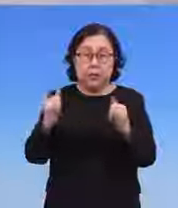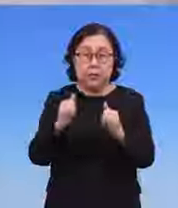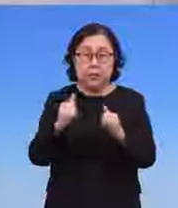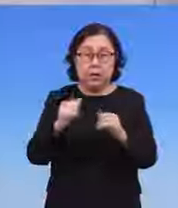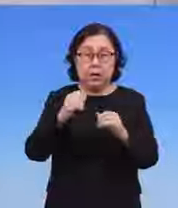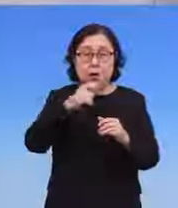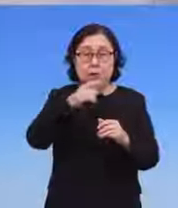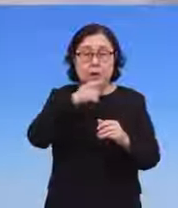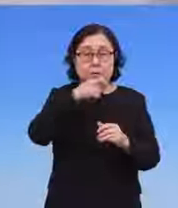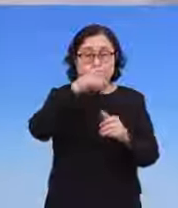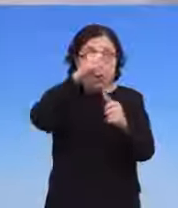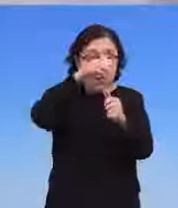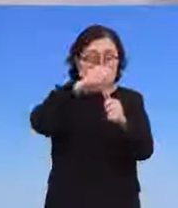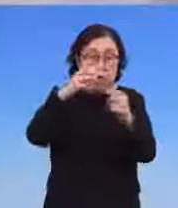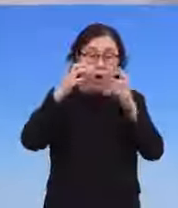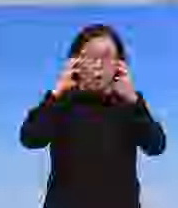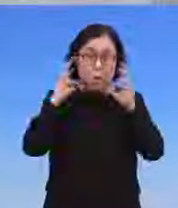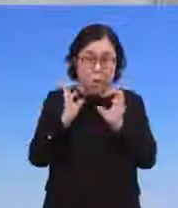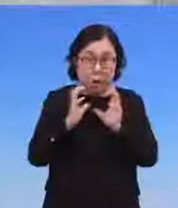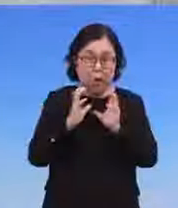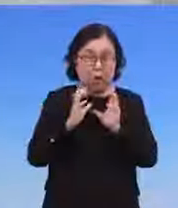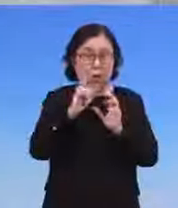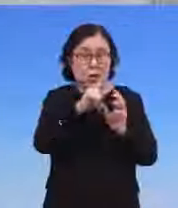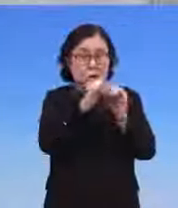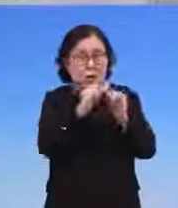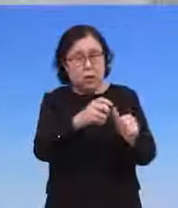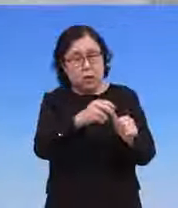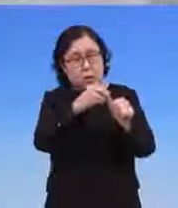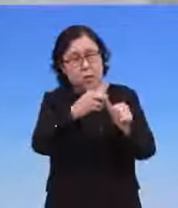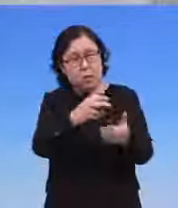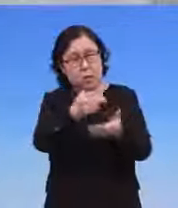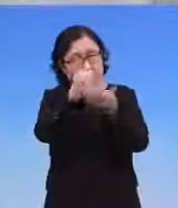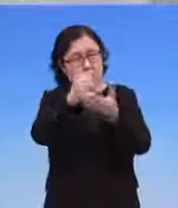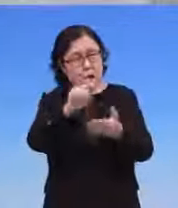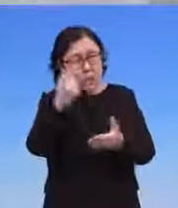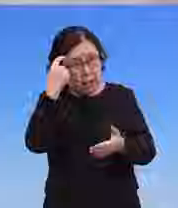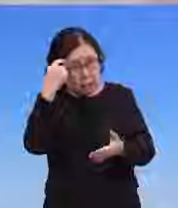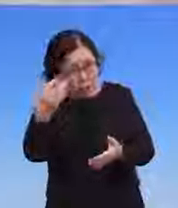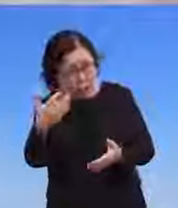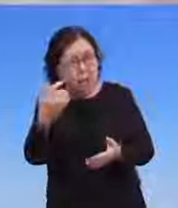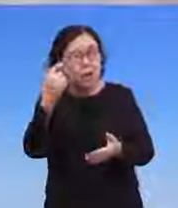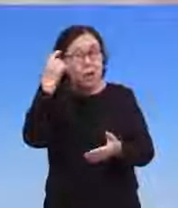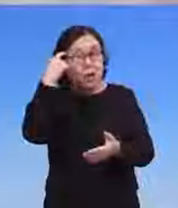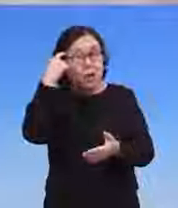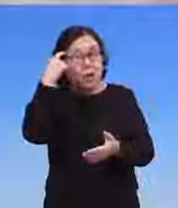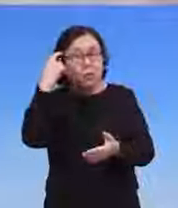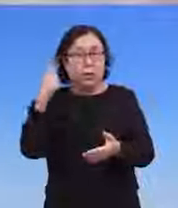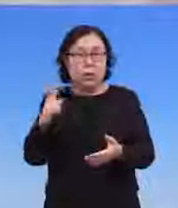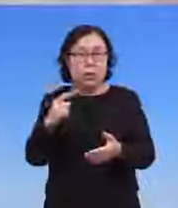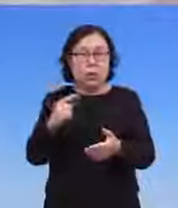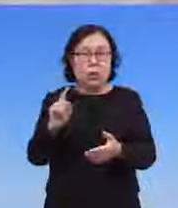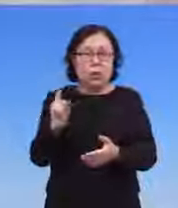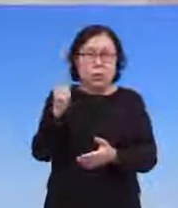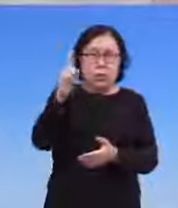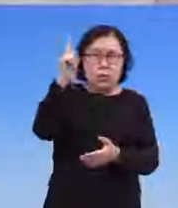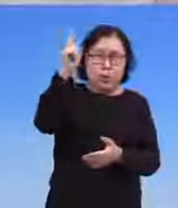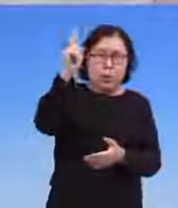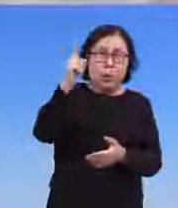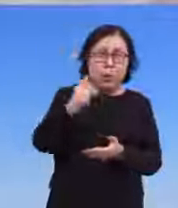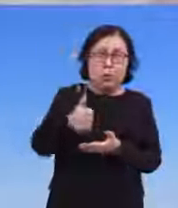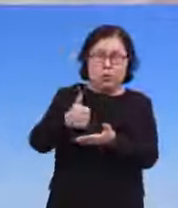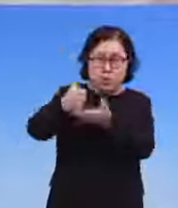아니 사람들은 지금 세례 요한의 존재를 저분이 메시아가 아닌가, 우리가 기다리는 메시아가 아닌가 정도로 존재를